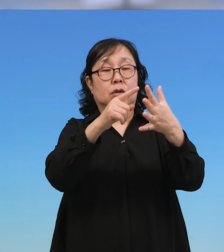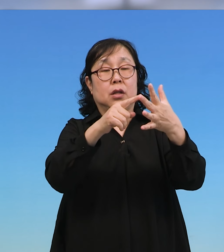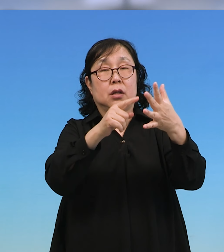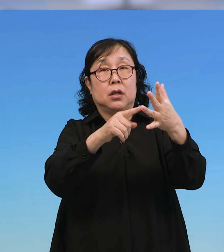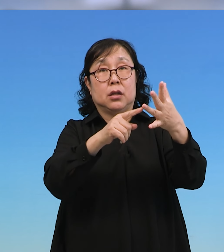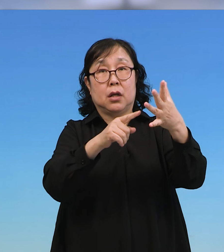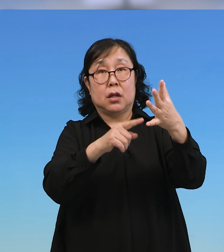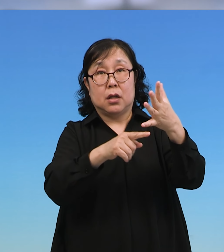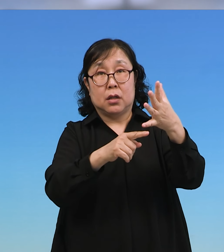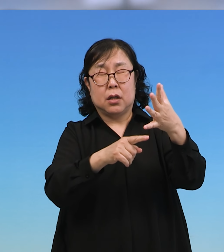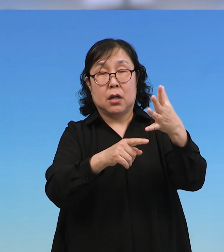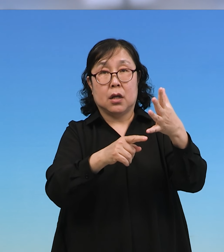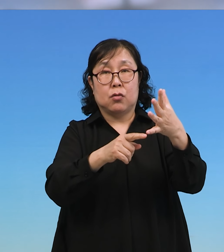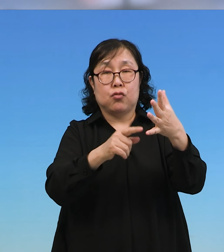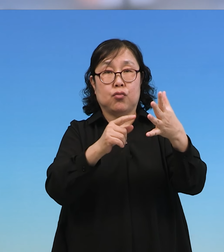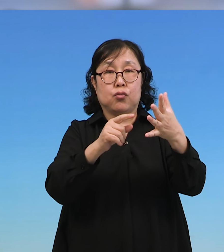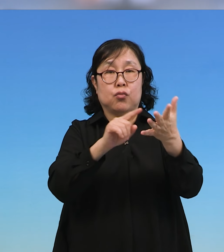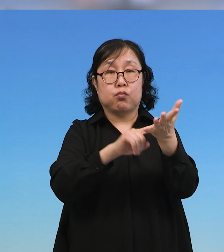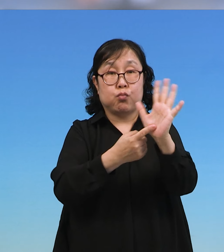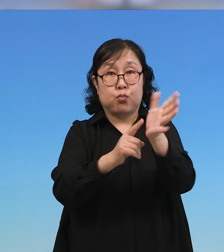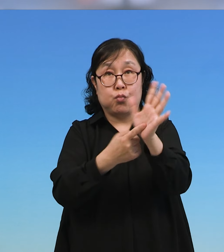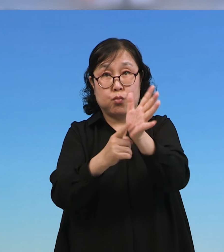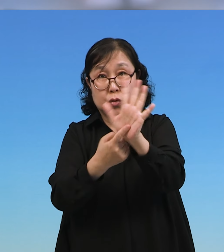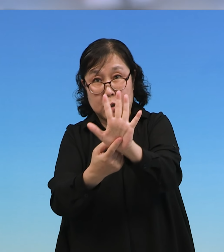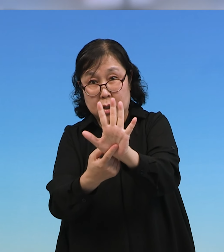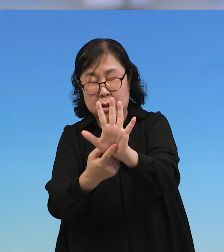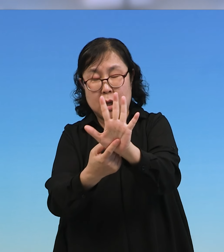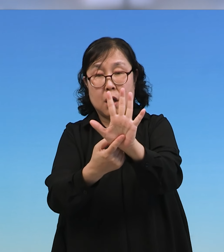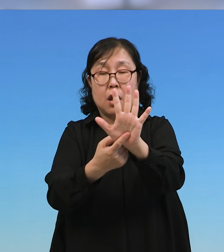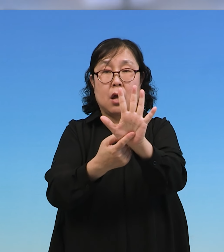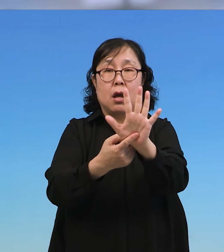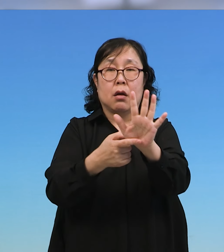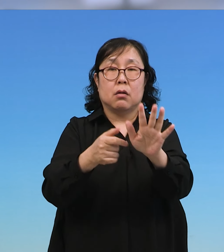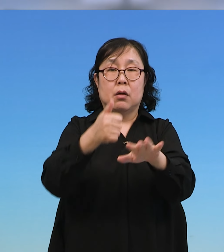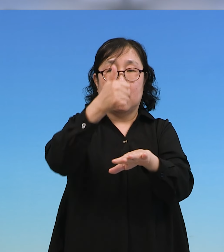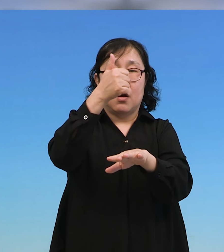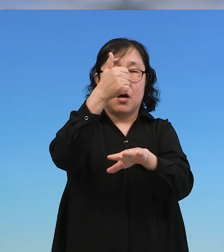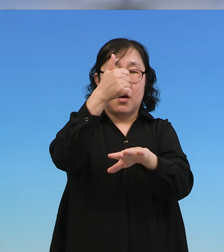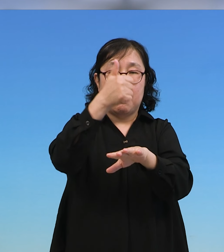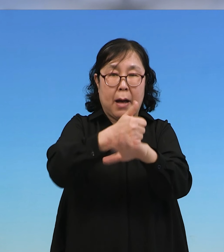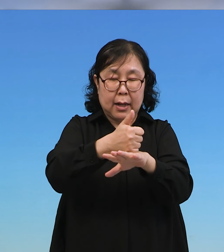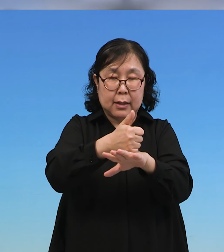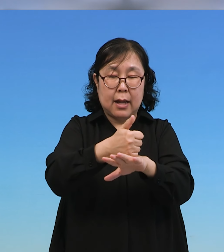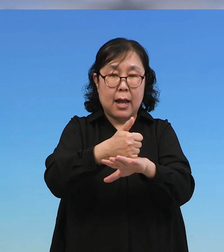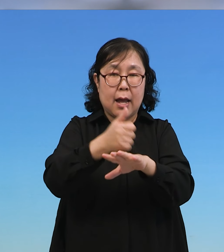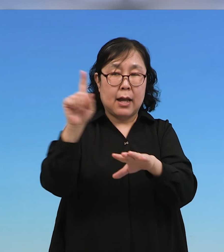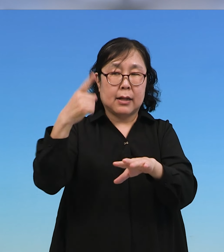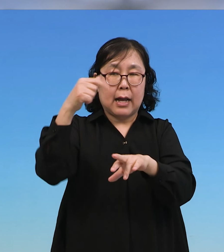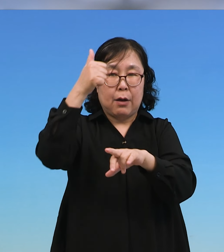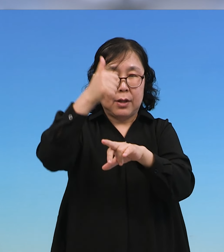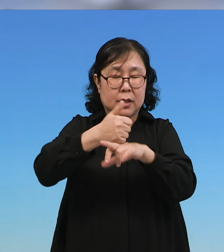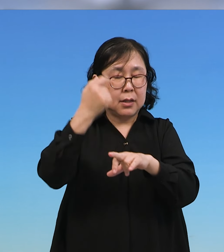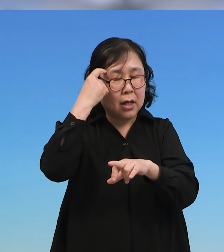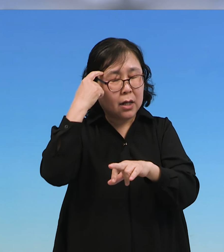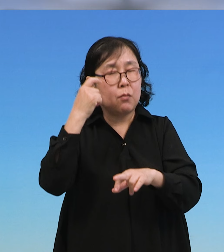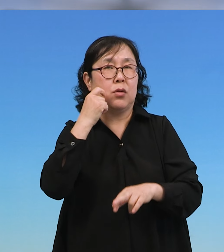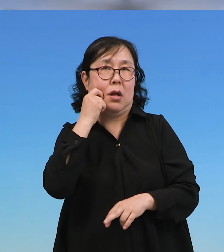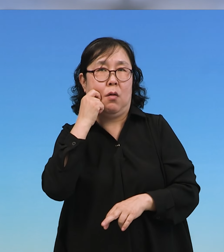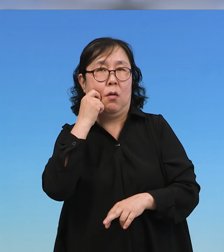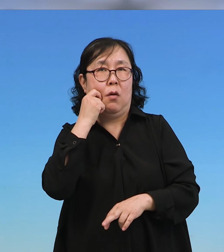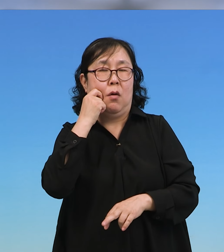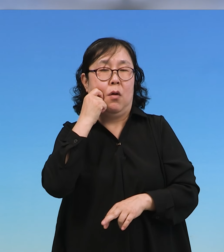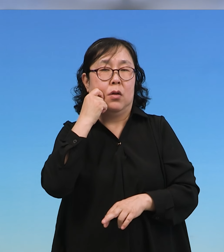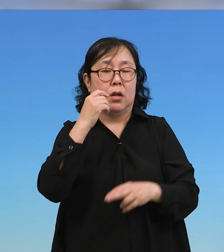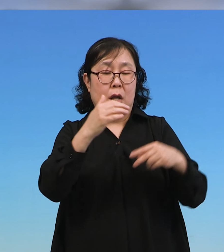사람이 없습니다. 그래서 사무엘이 이렇게 이야기합니다. 다른 아들은 없습니까? 그때서야 이 아버지 이새가